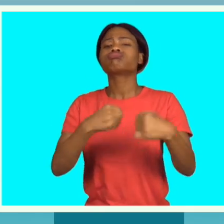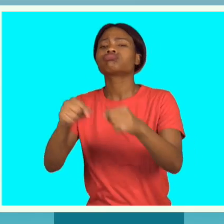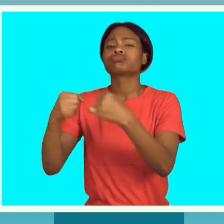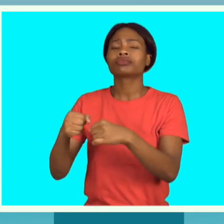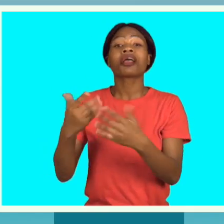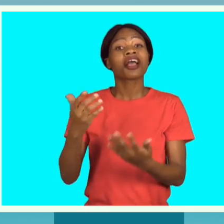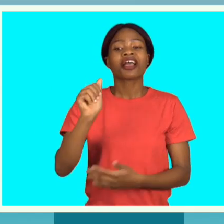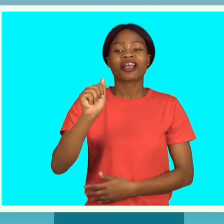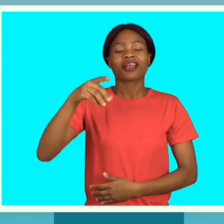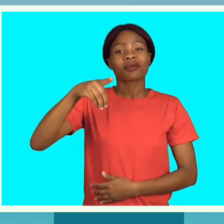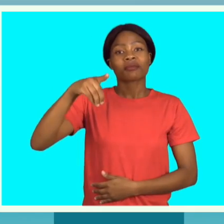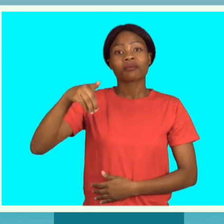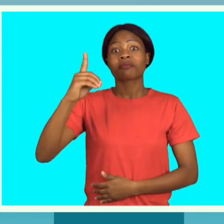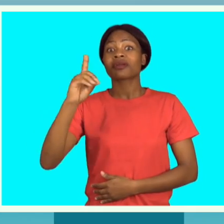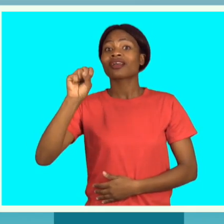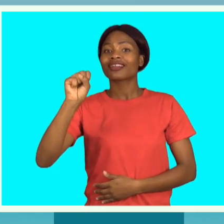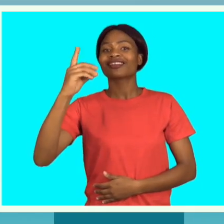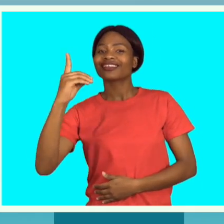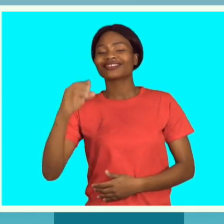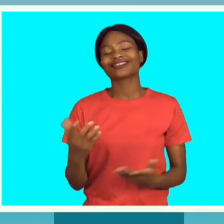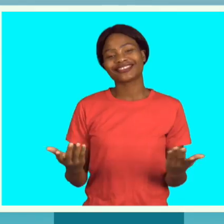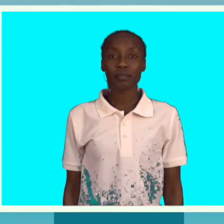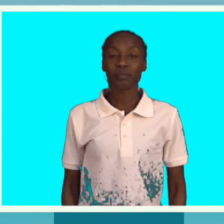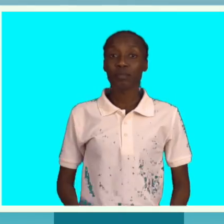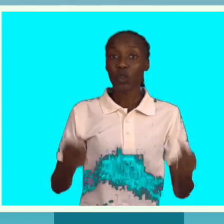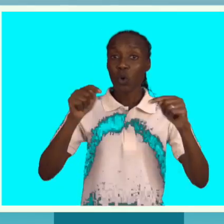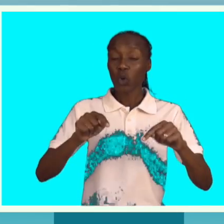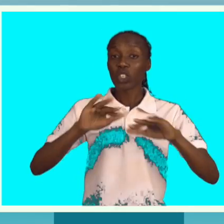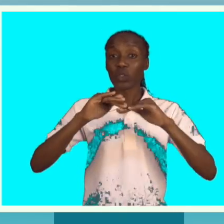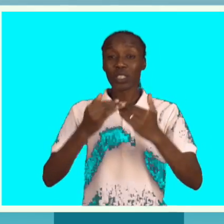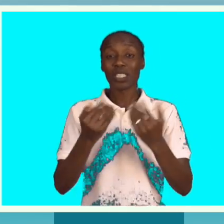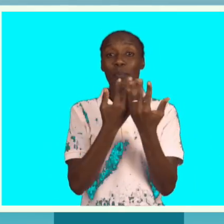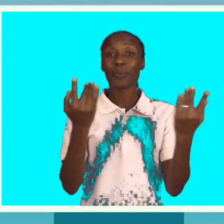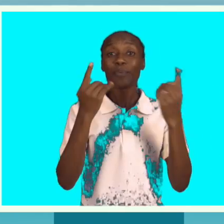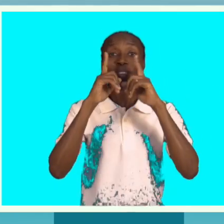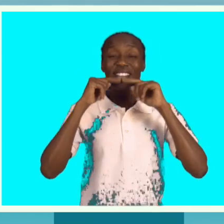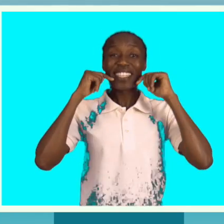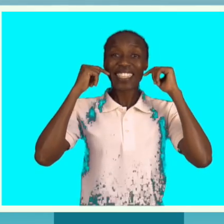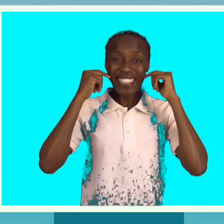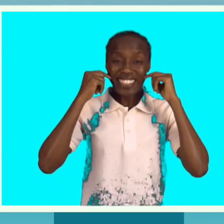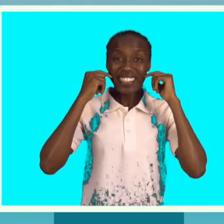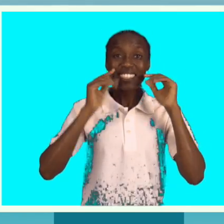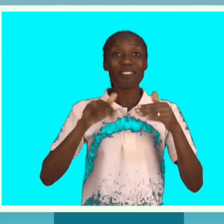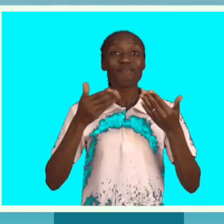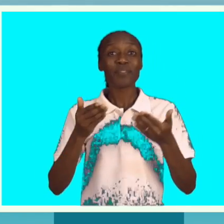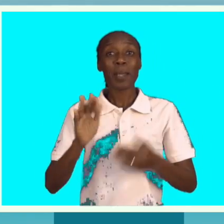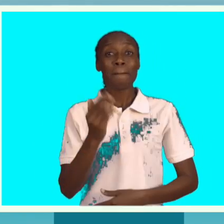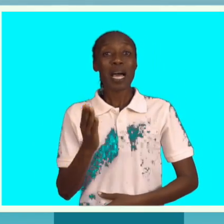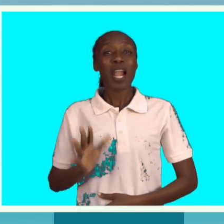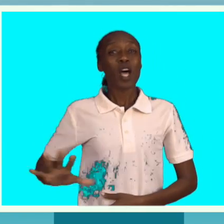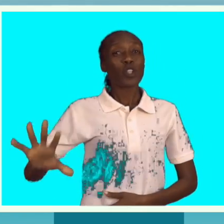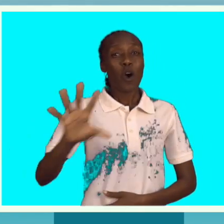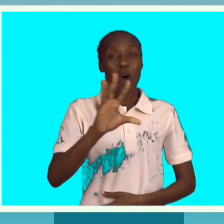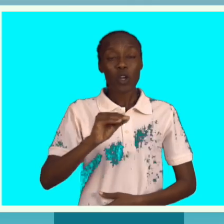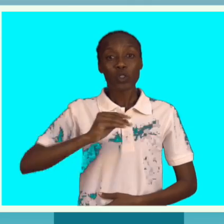deficiência nas atividades da ADPP-DS. Hoje é um dia muito feliz para todos os nossos